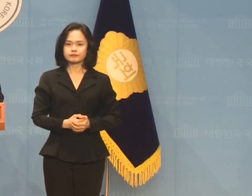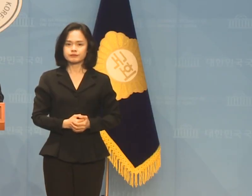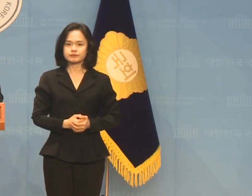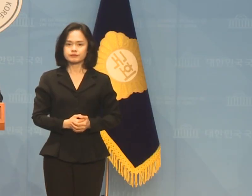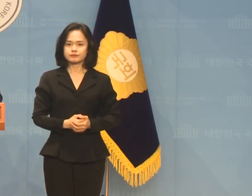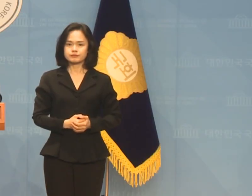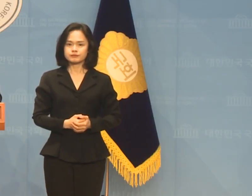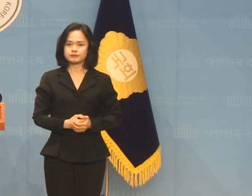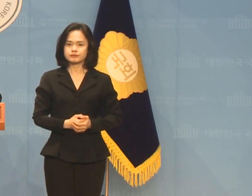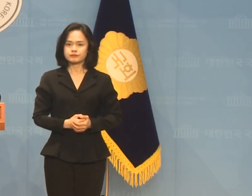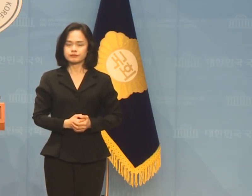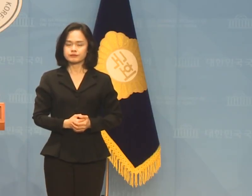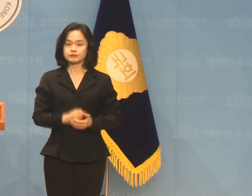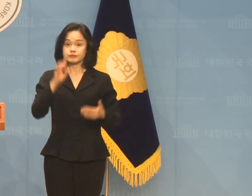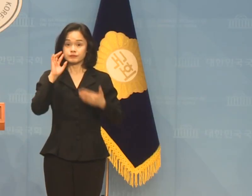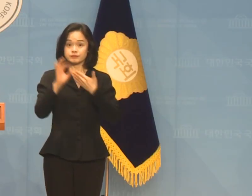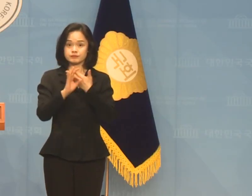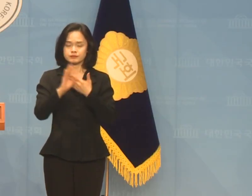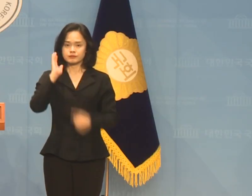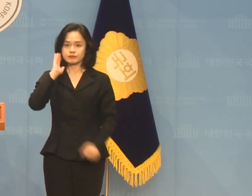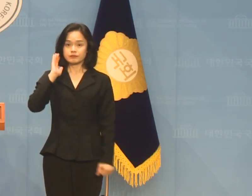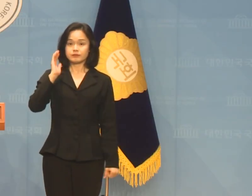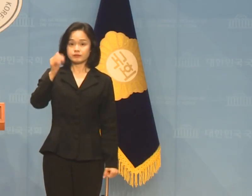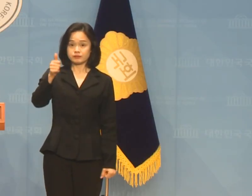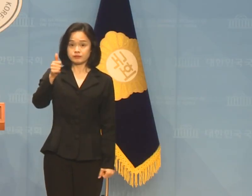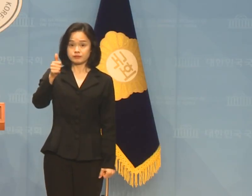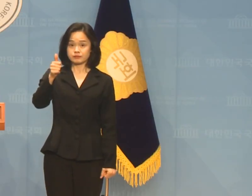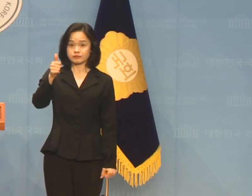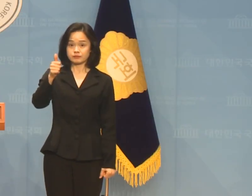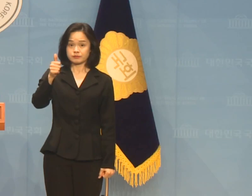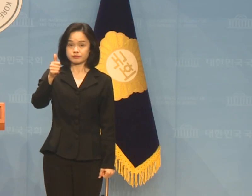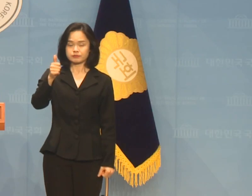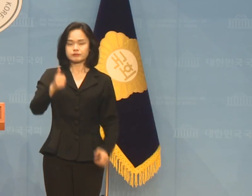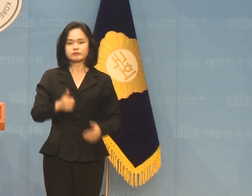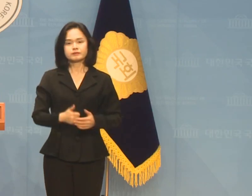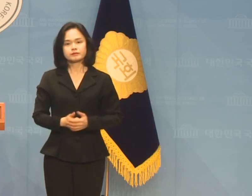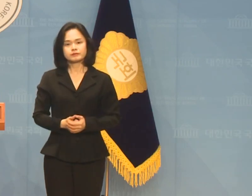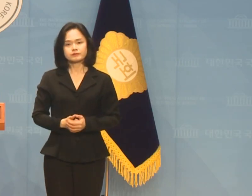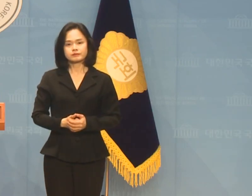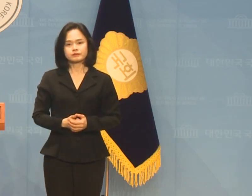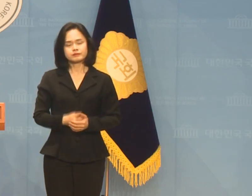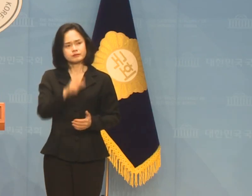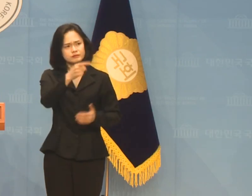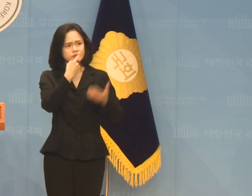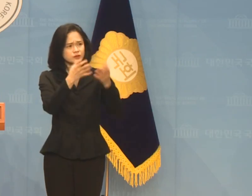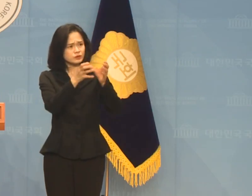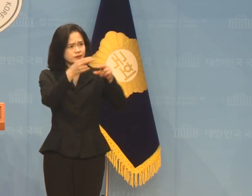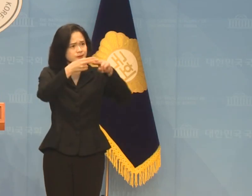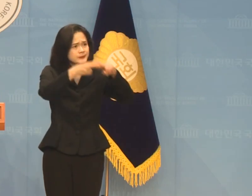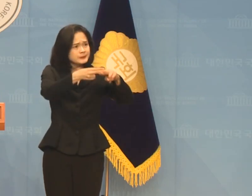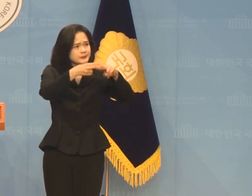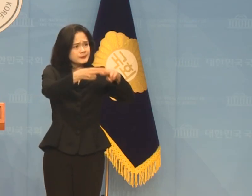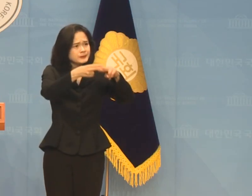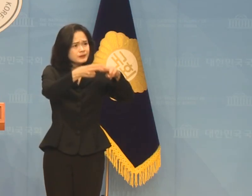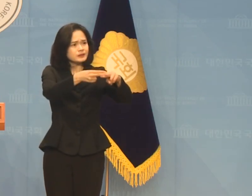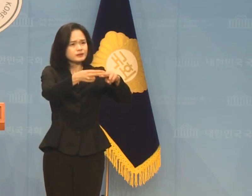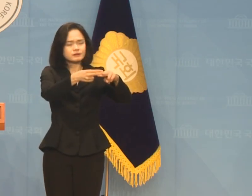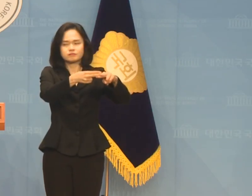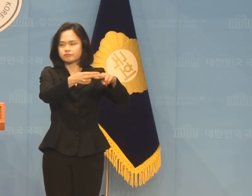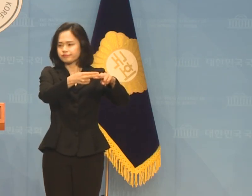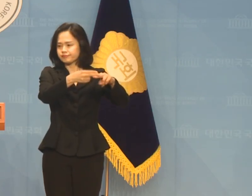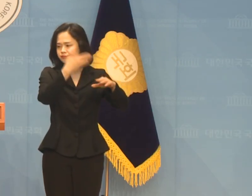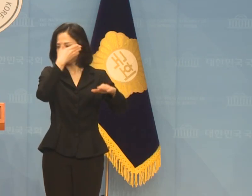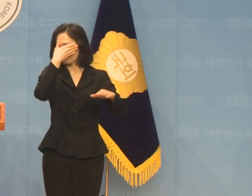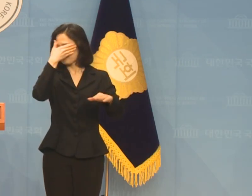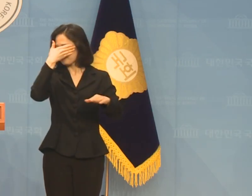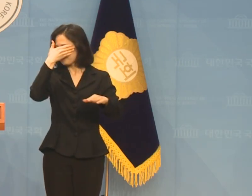만약 대통령이 이런 상황을 알고 있으면서도 그냥 덮어두고 임기를 마치려 했다면